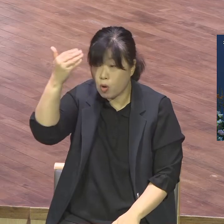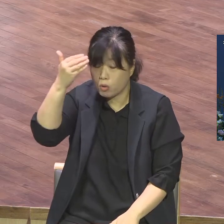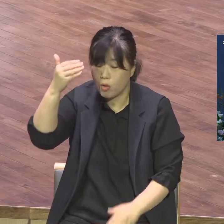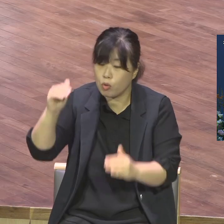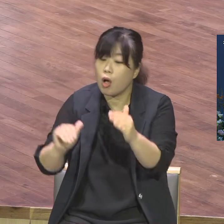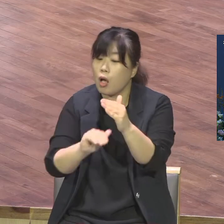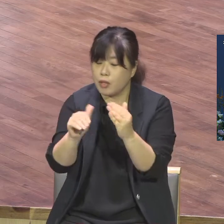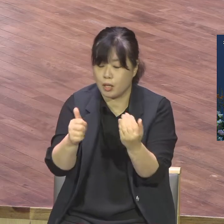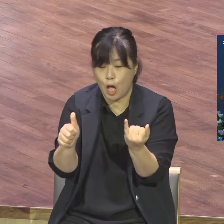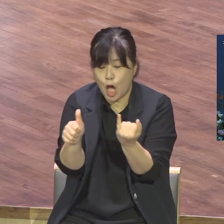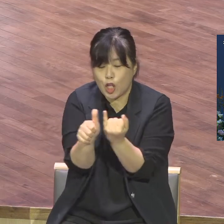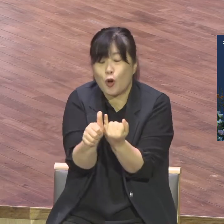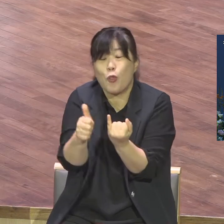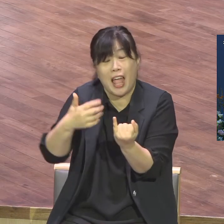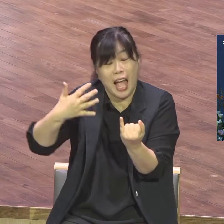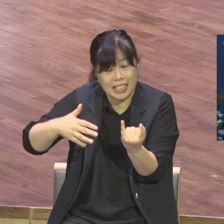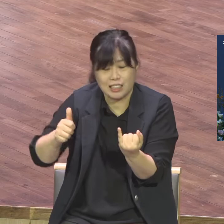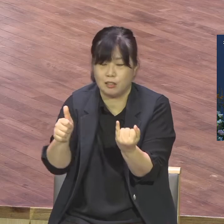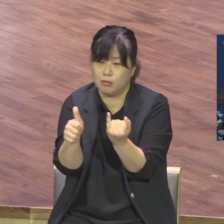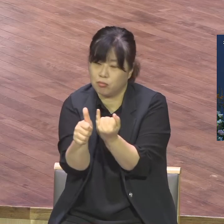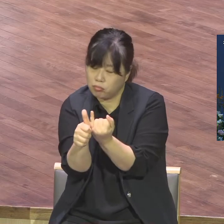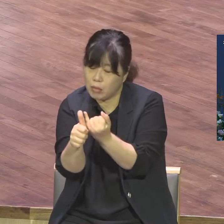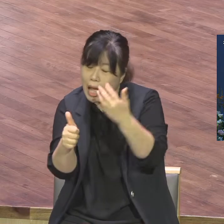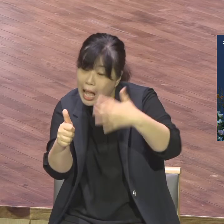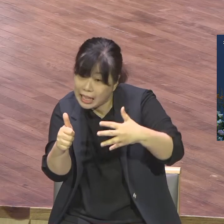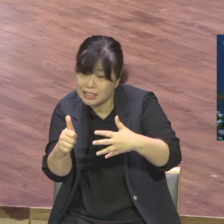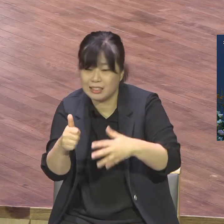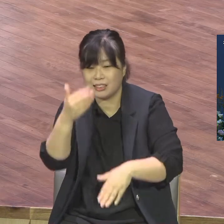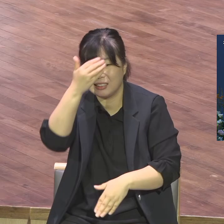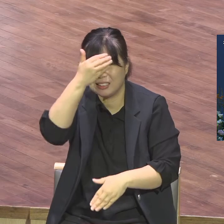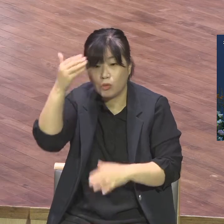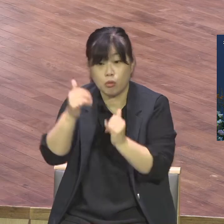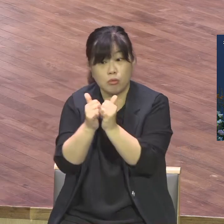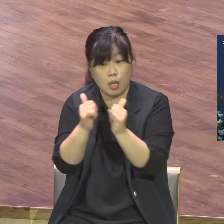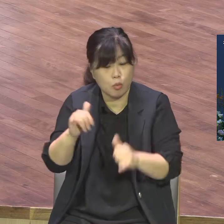청년들 중에도 젊은 청년들 30, 40대